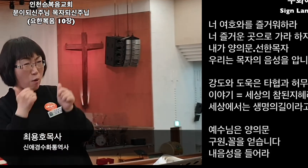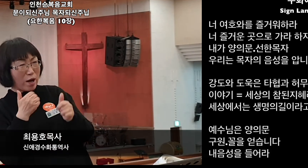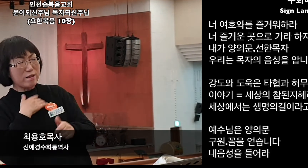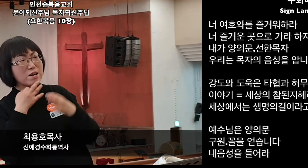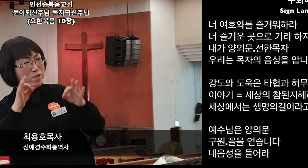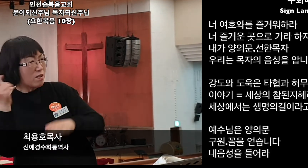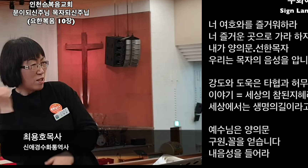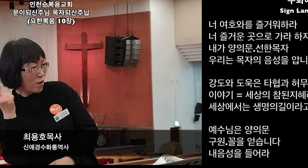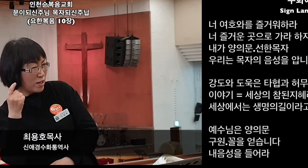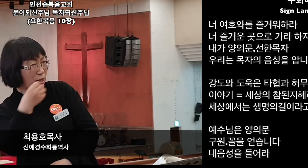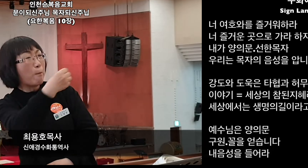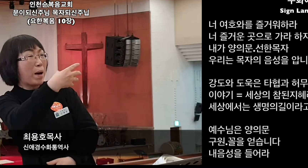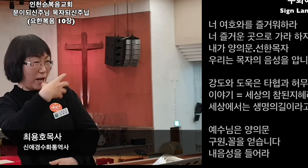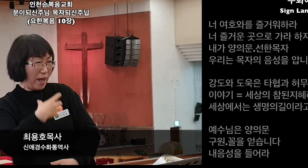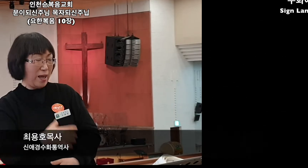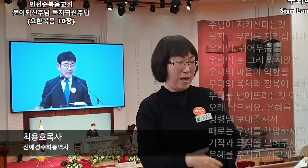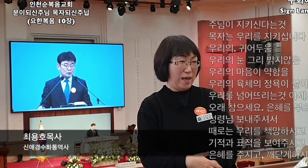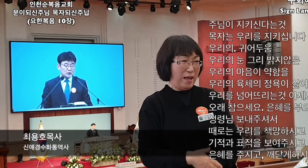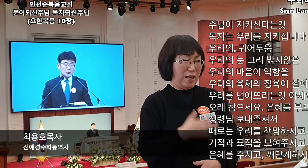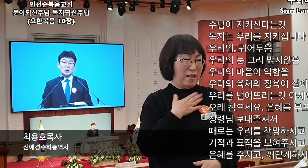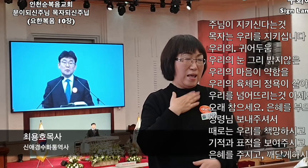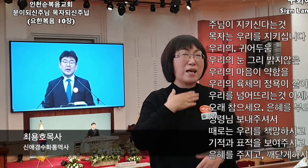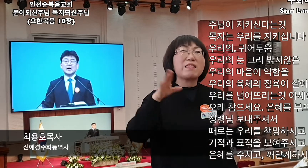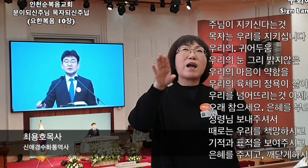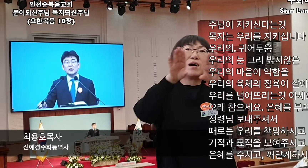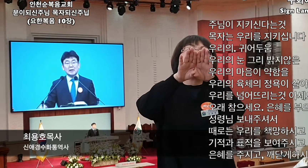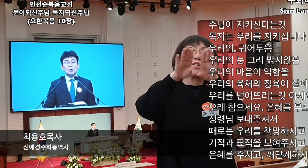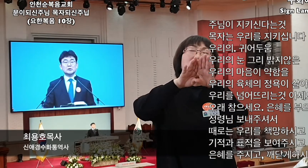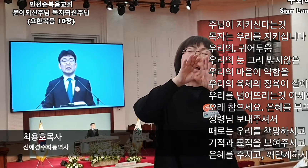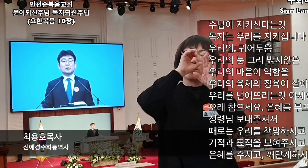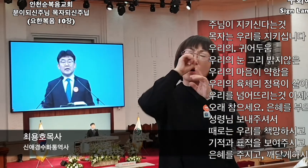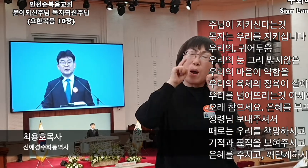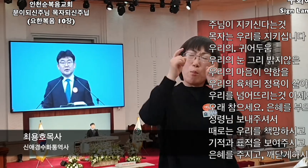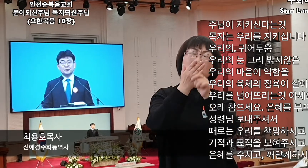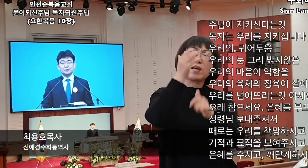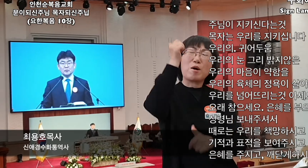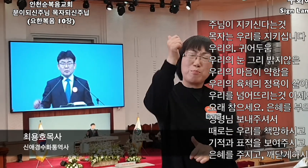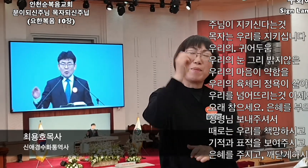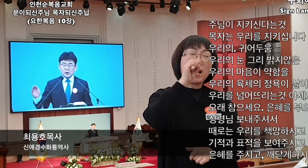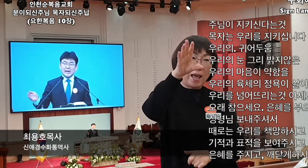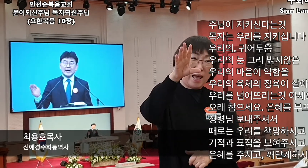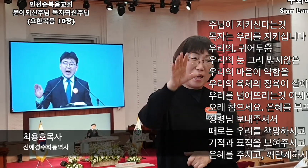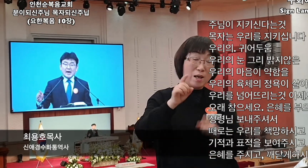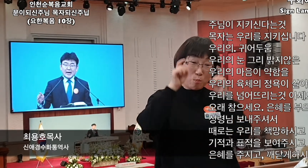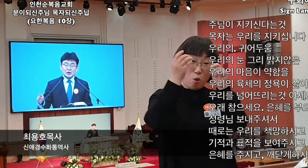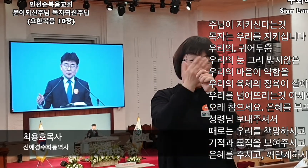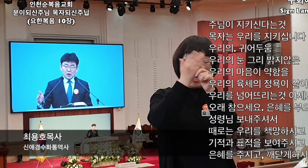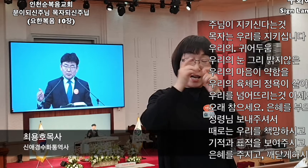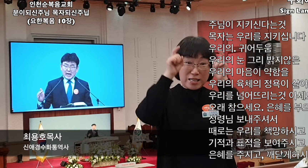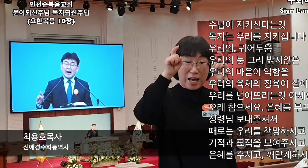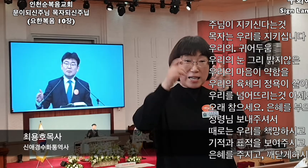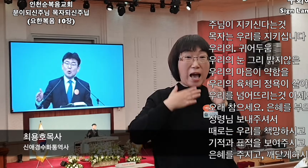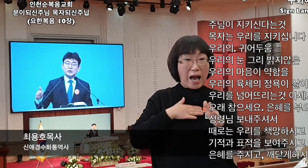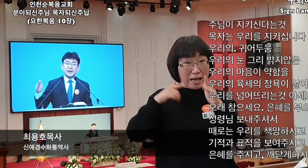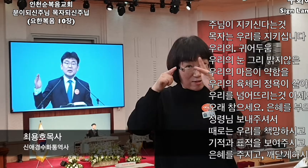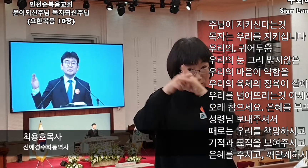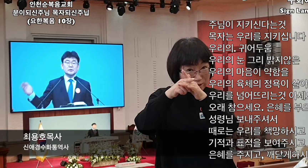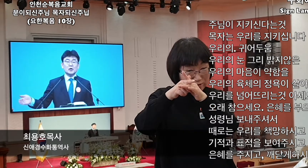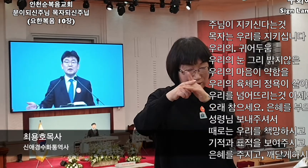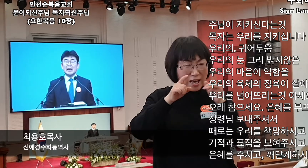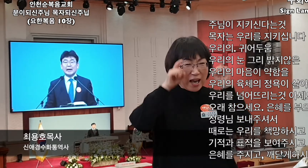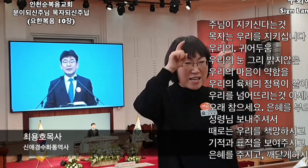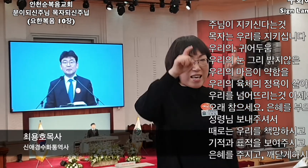음성을 들어야 된다고 말합니다. 내가 문이고 내가 선한 목자라고 얘기하죠. 목자가 양을 아는 것처럼 양은